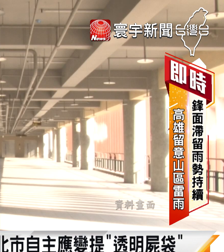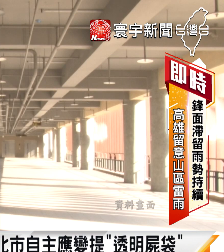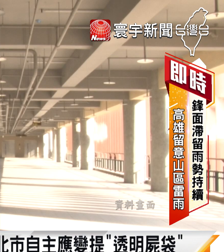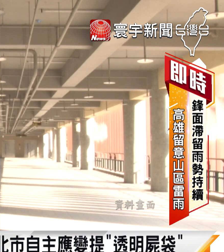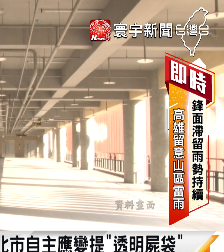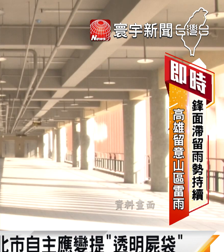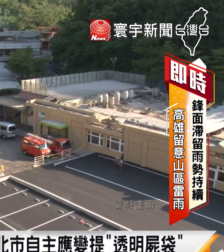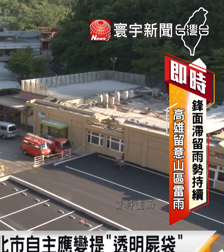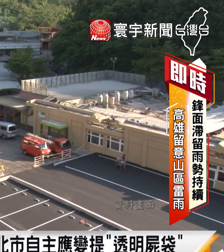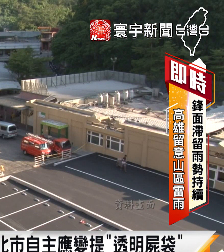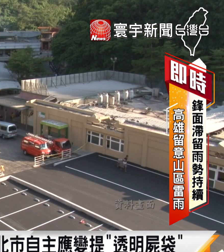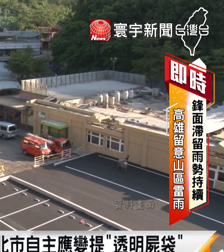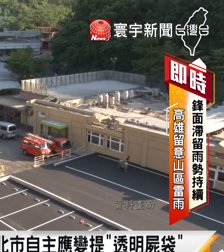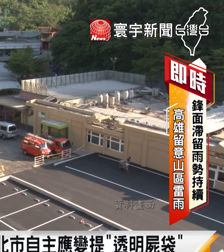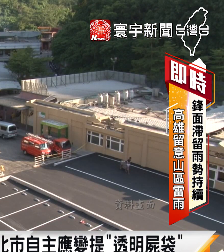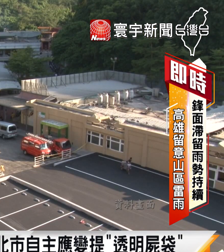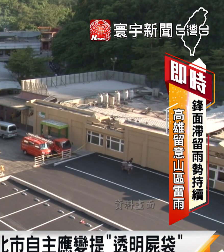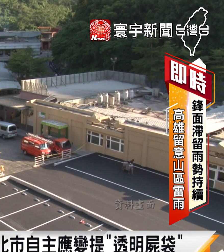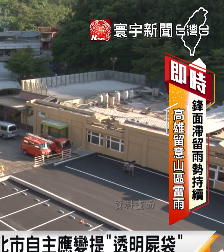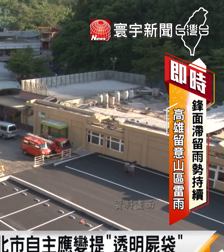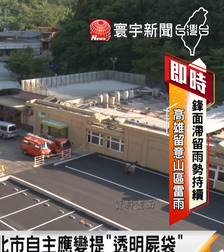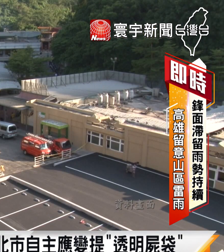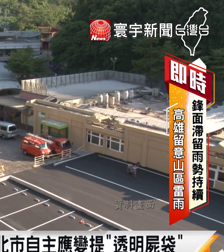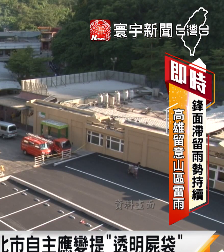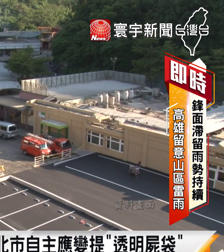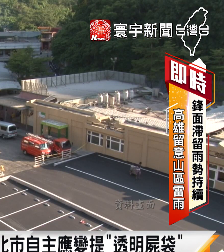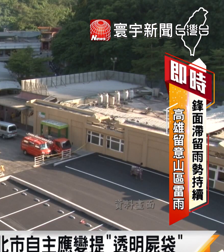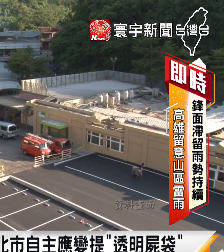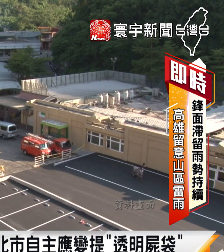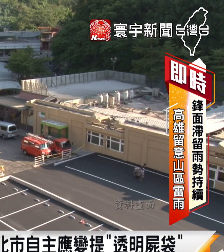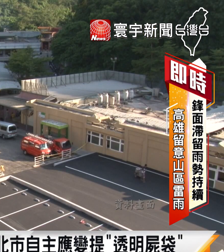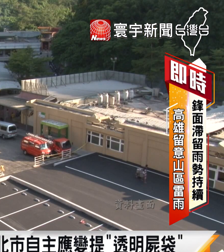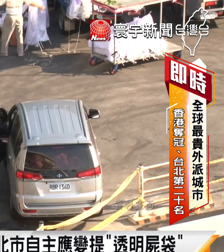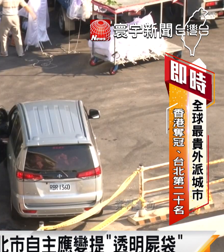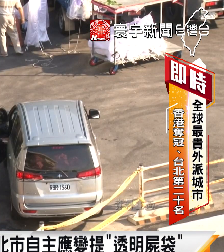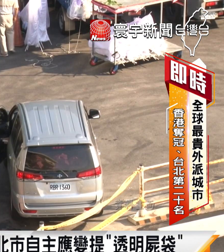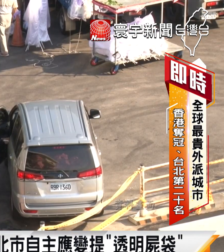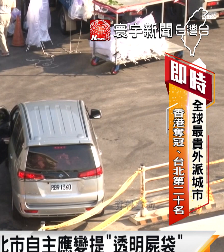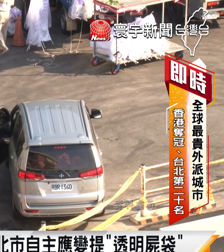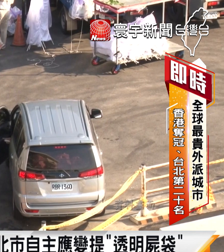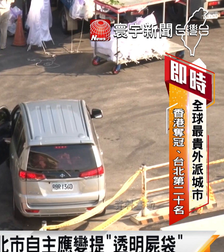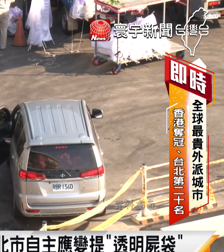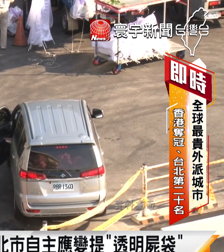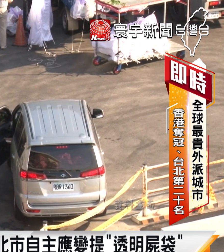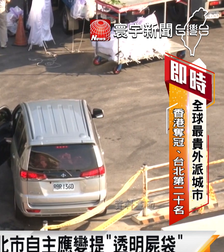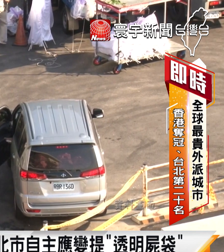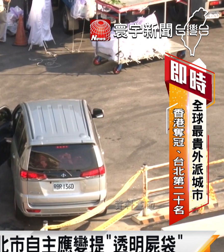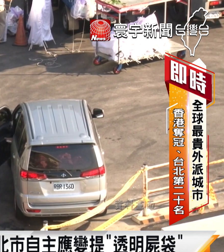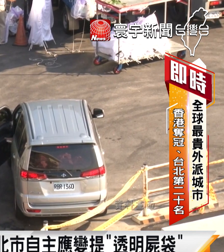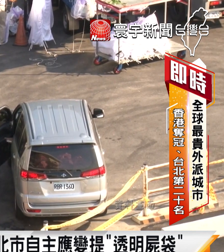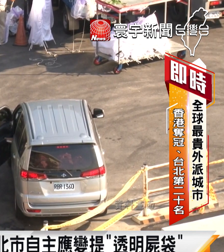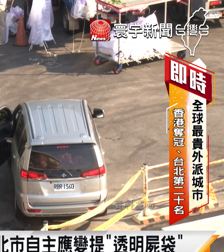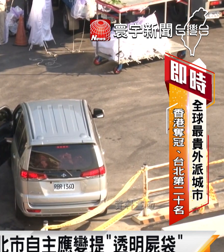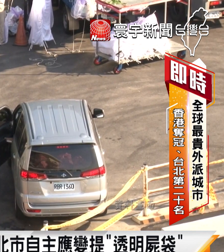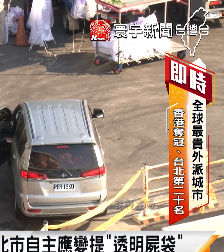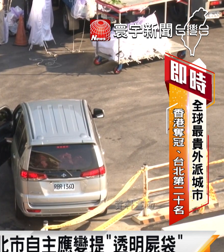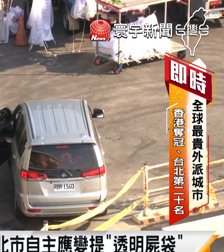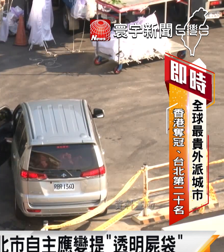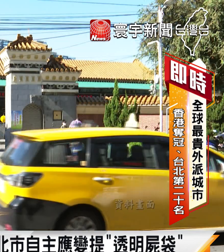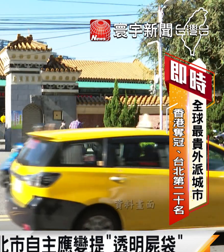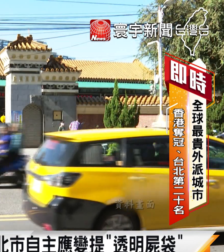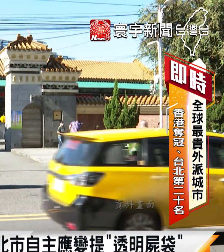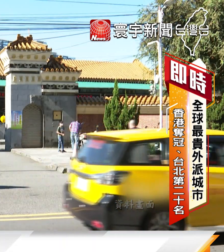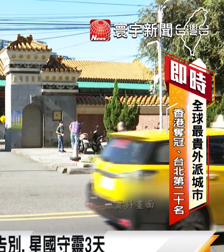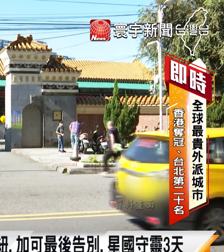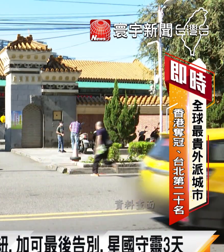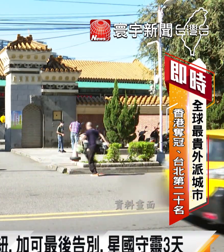让家属可以见最后一面，瞻仰遗容。被迫自主应变，就是因为中央政策暧昧不明，而现在还被批不近人情。